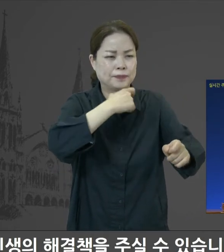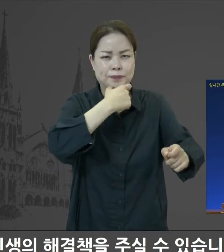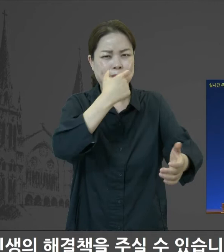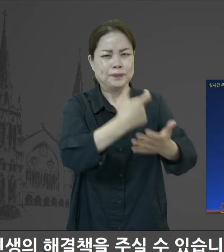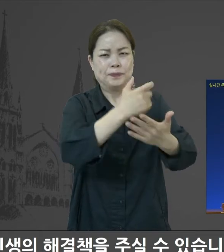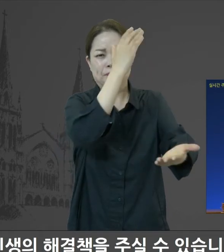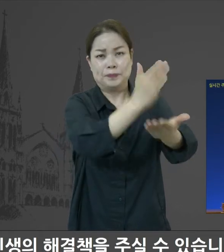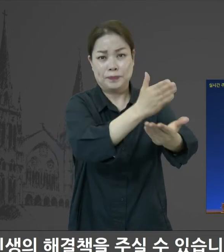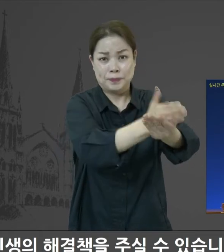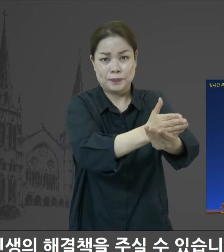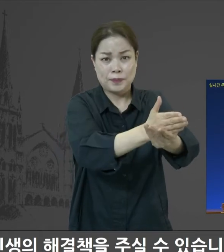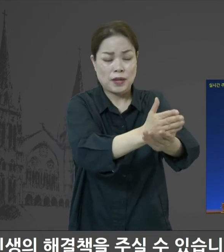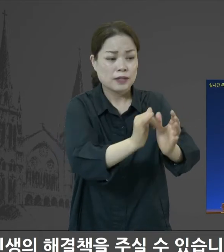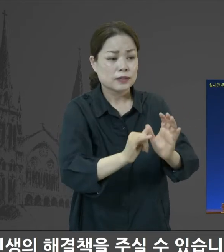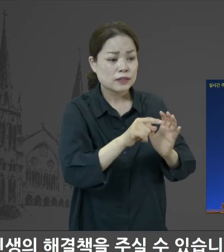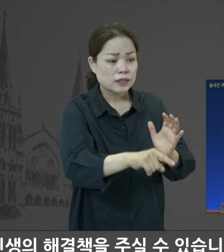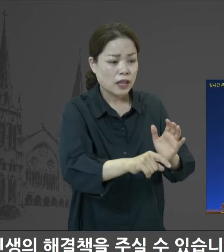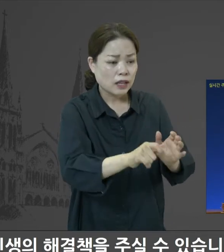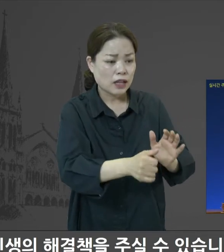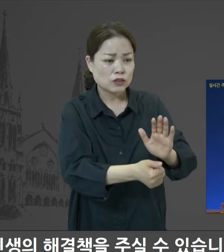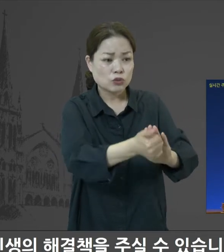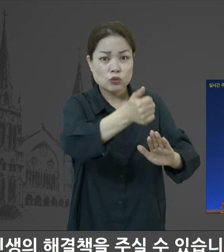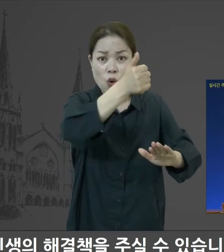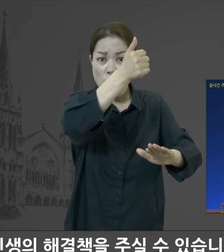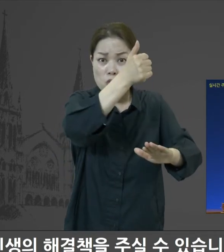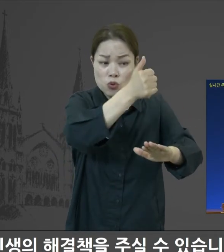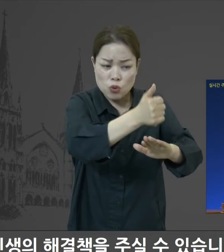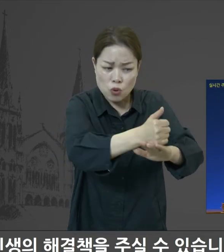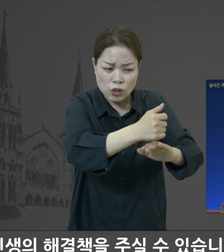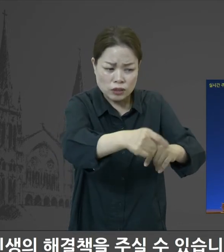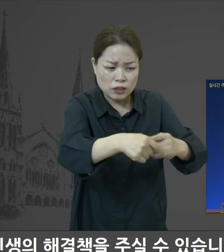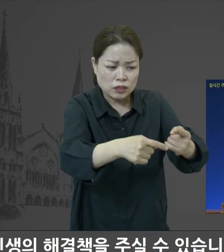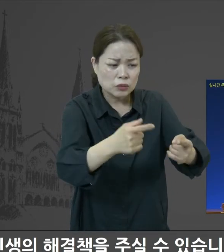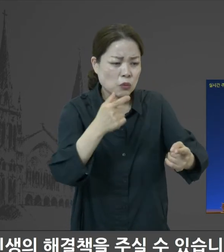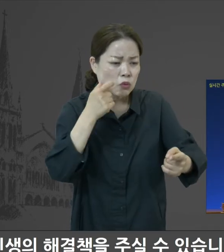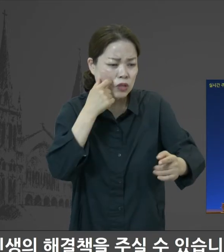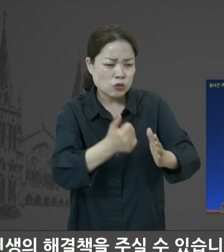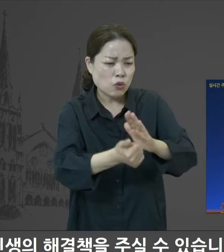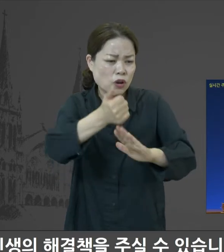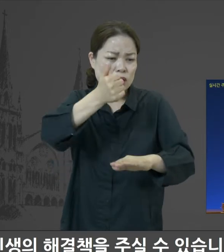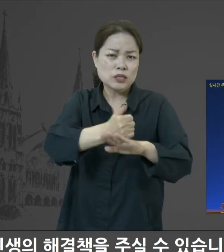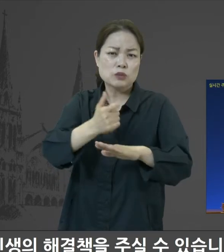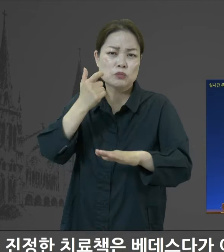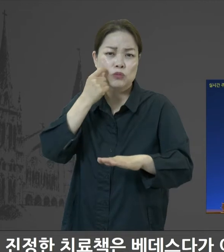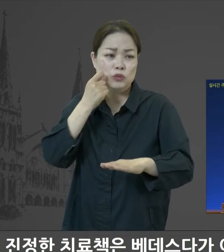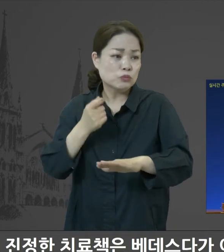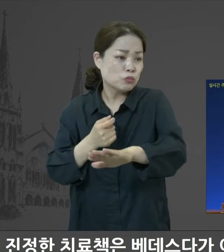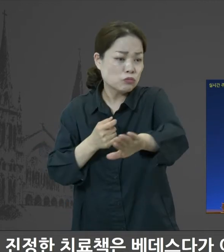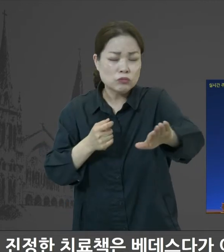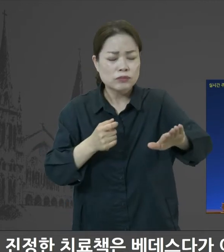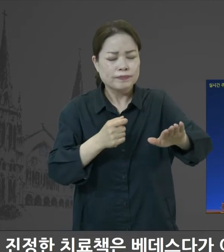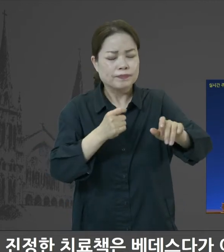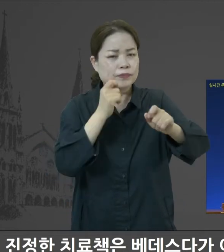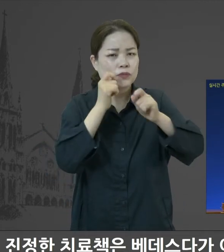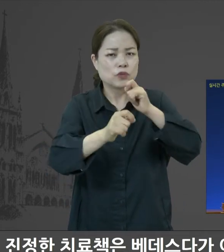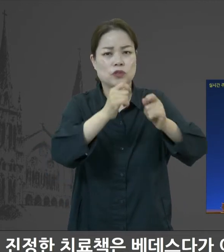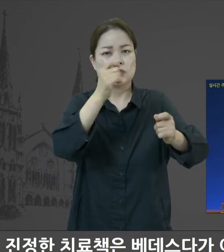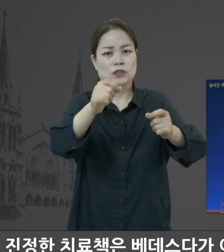됩니다. 세상의 성곡의 연못에 들어가지 못해서 안타까워하는 모든 이들이여, 속지